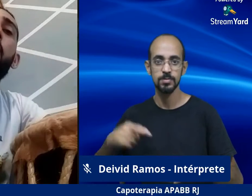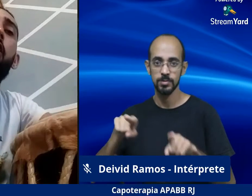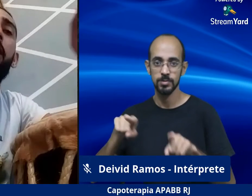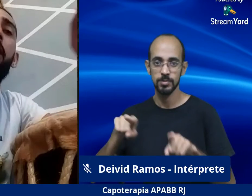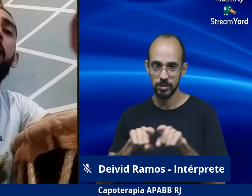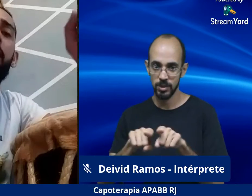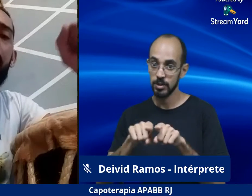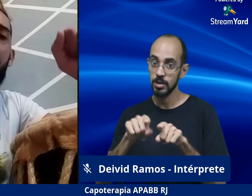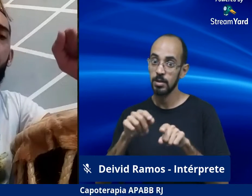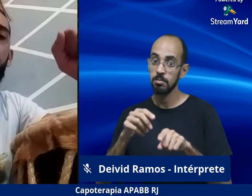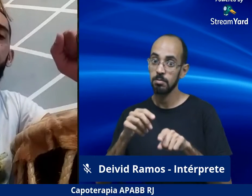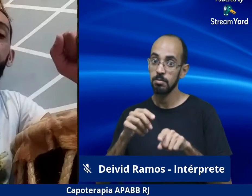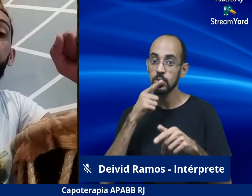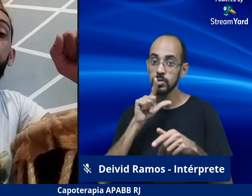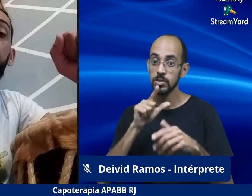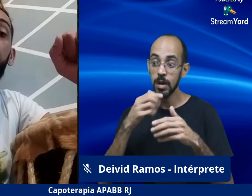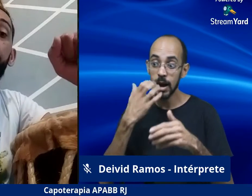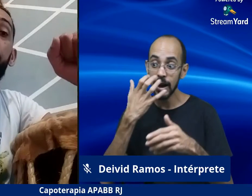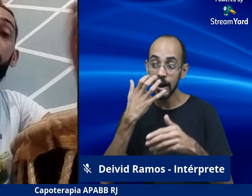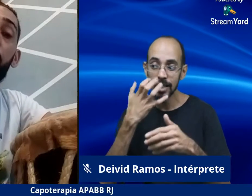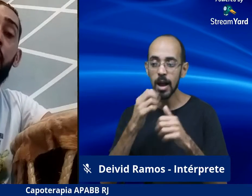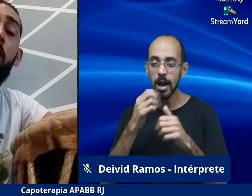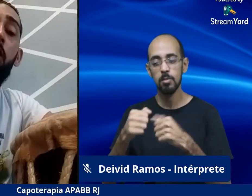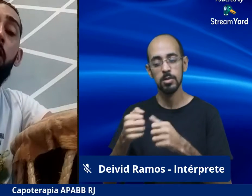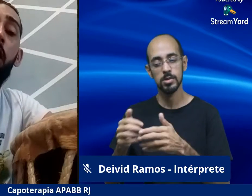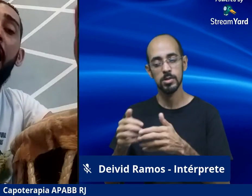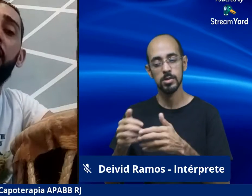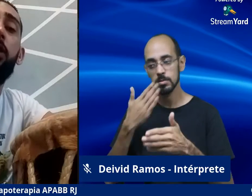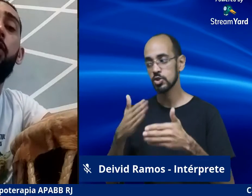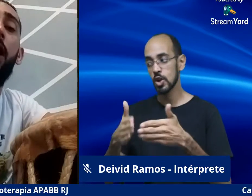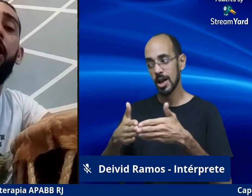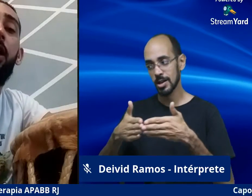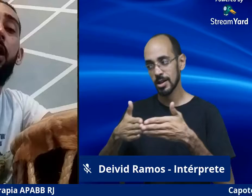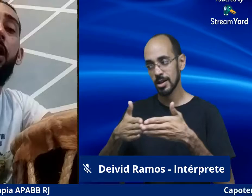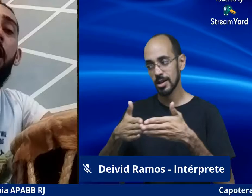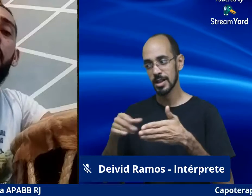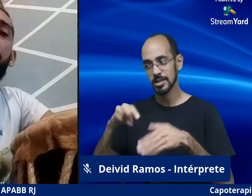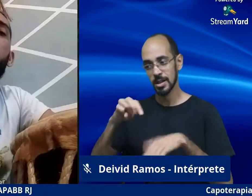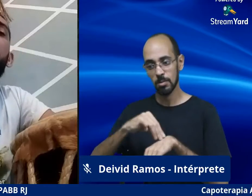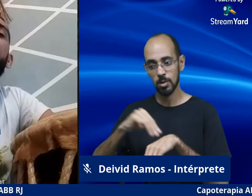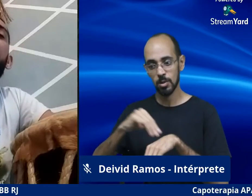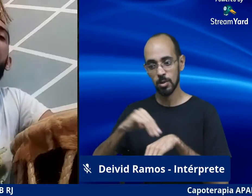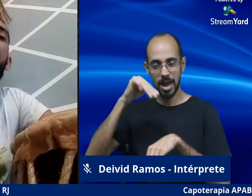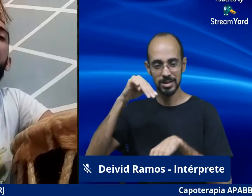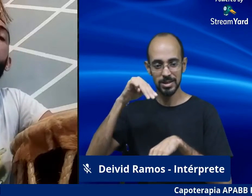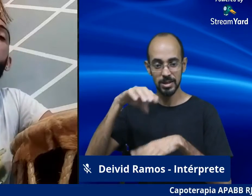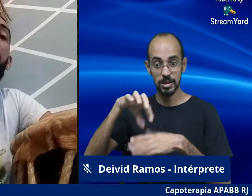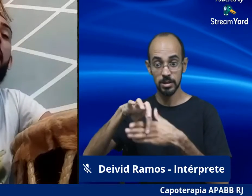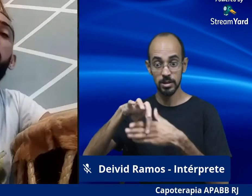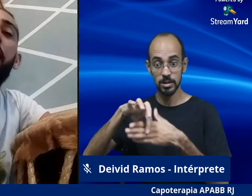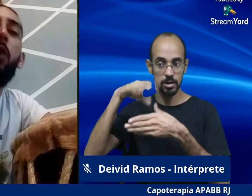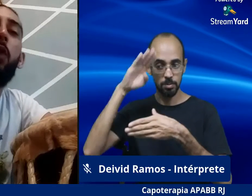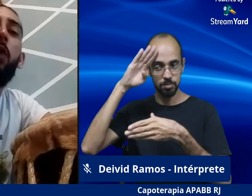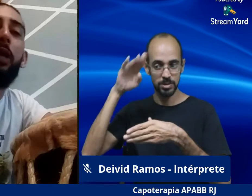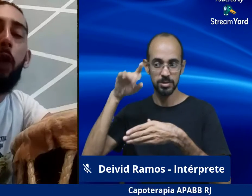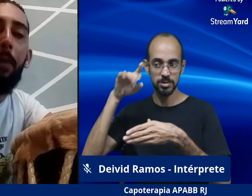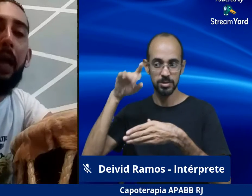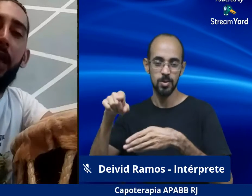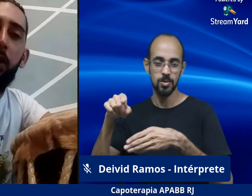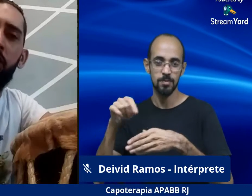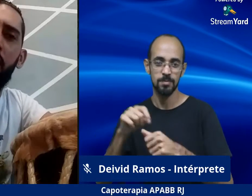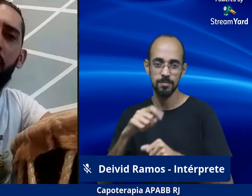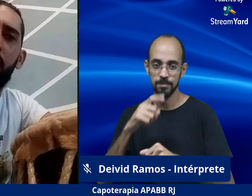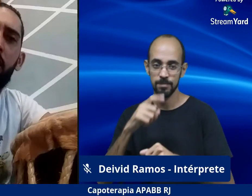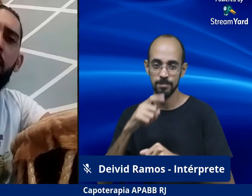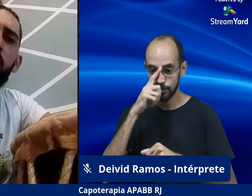né, que comanda aquela roda, né? Então, a gente viu aqui que para conhecer a capoeira não é só a parte